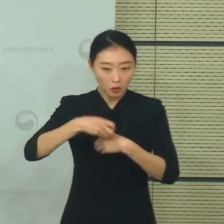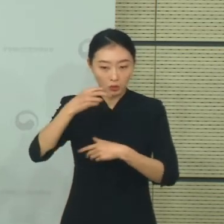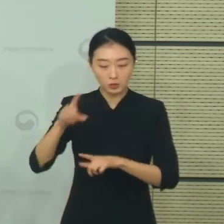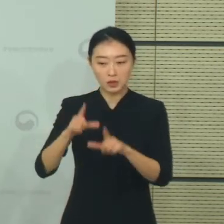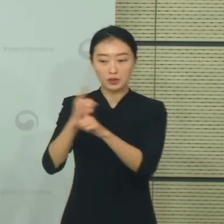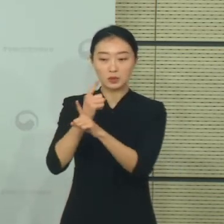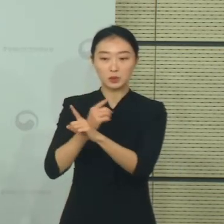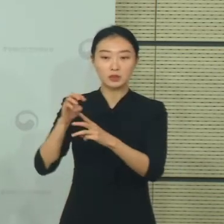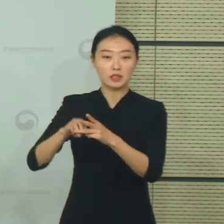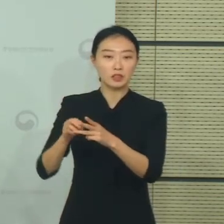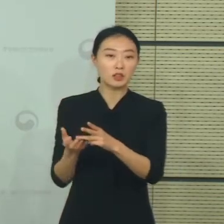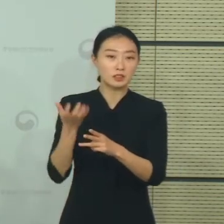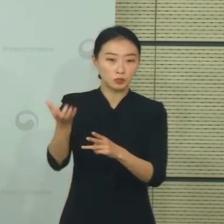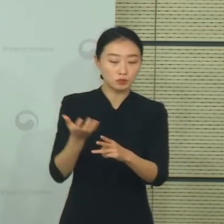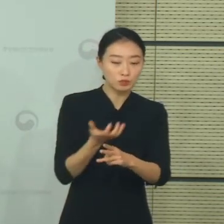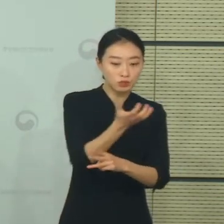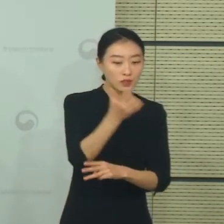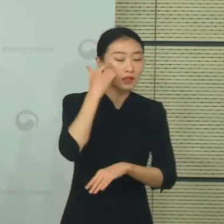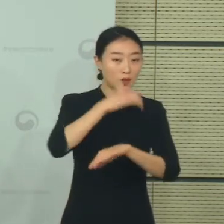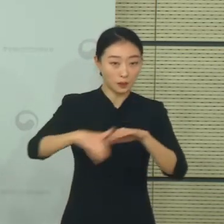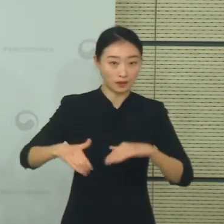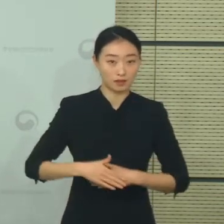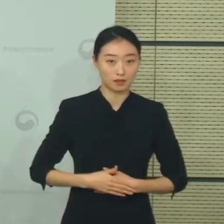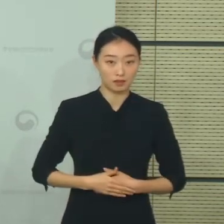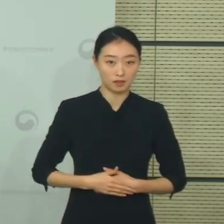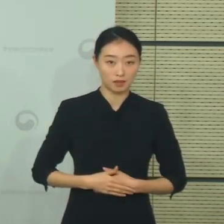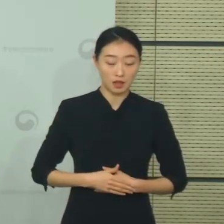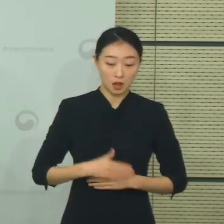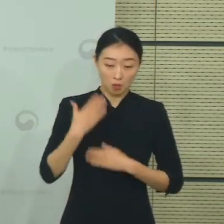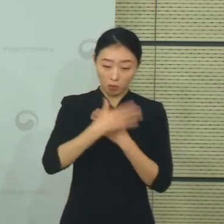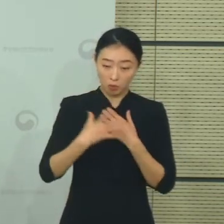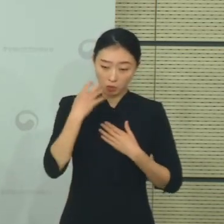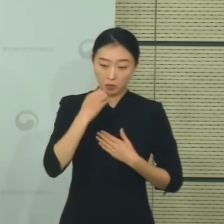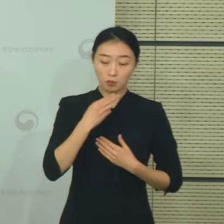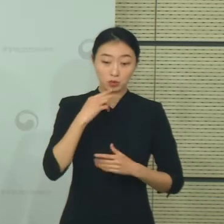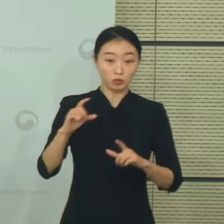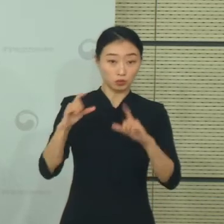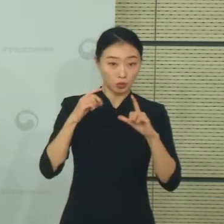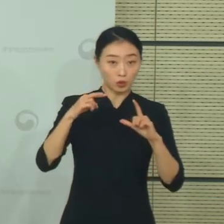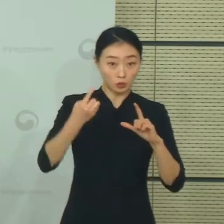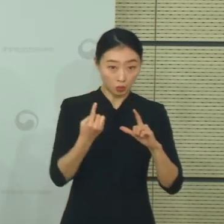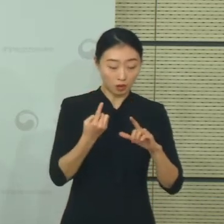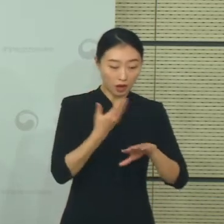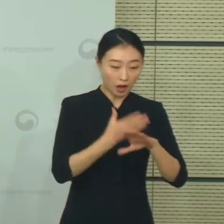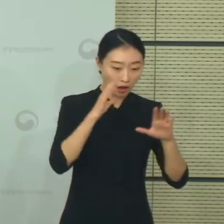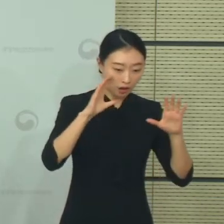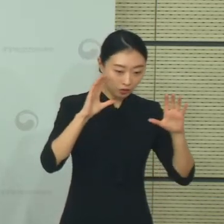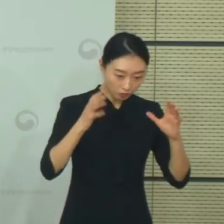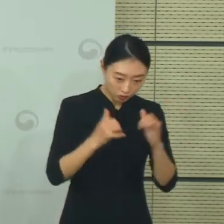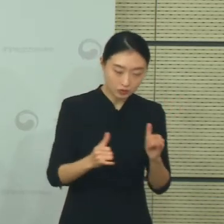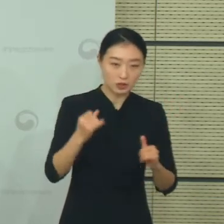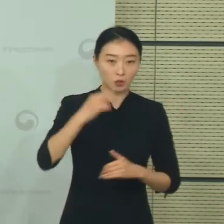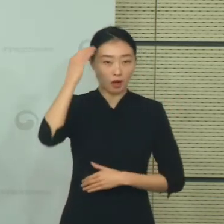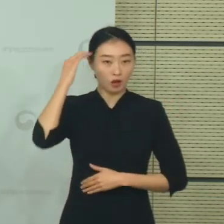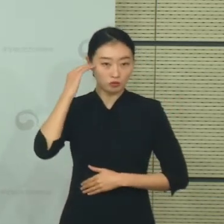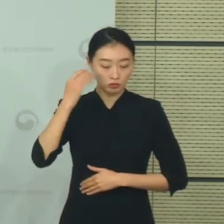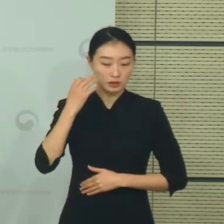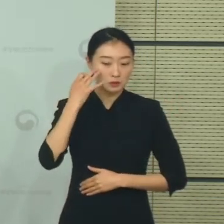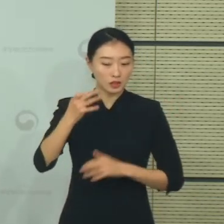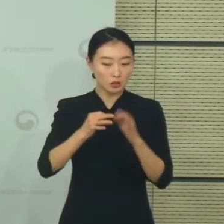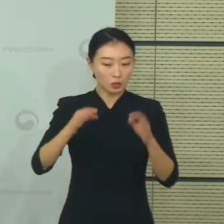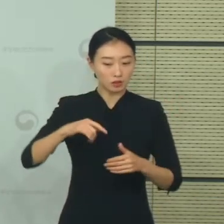됩니다. 음성 판정이 나온 경우에도 내국인과 장기체류 외국인은 14일간 자가격리를 실시하게